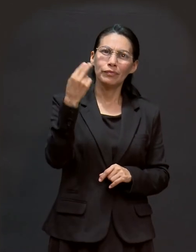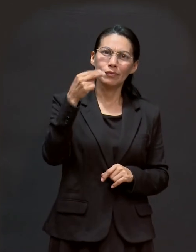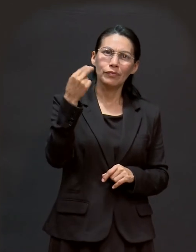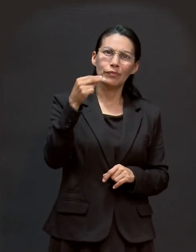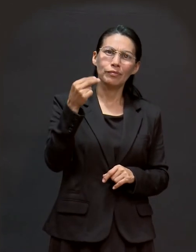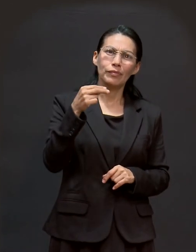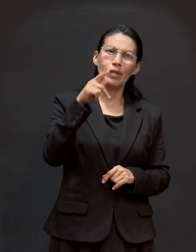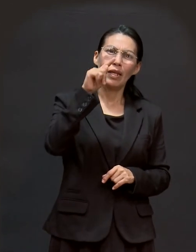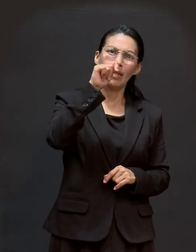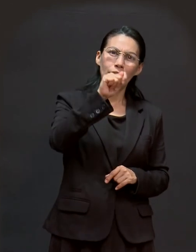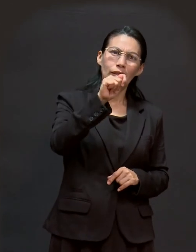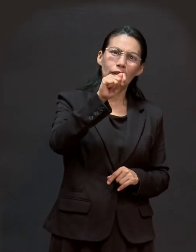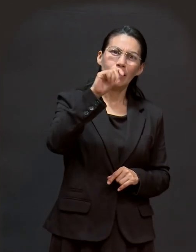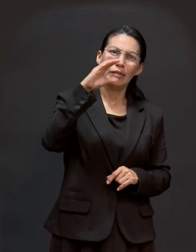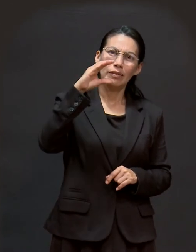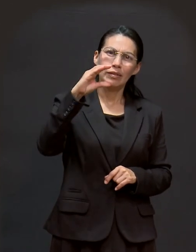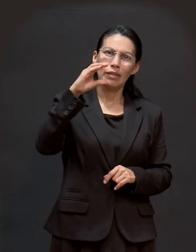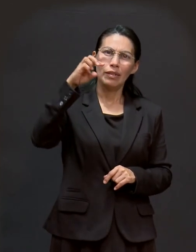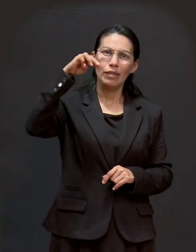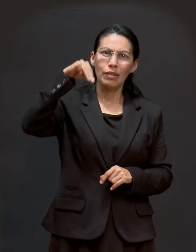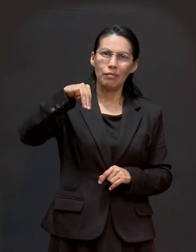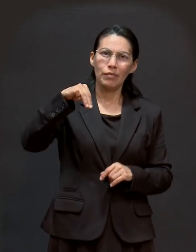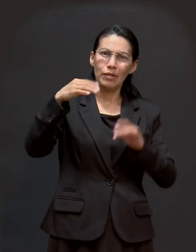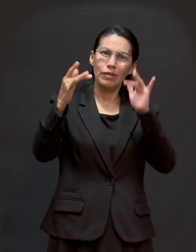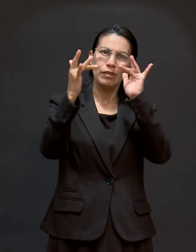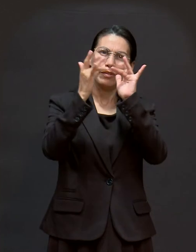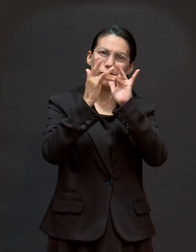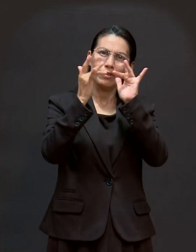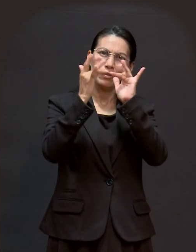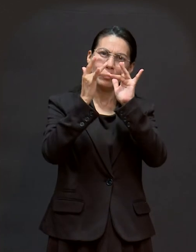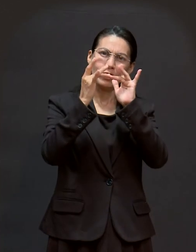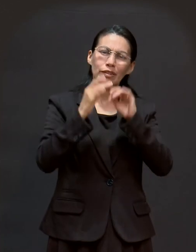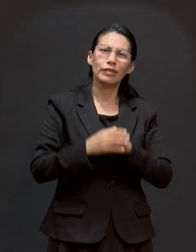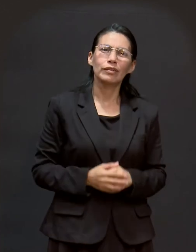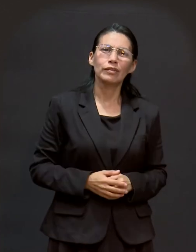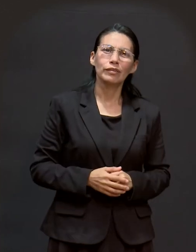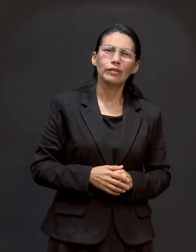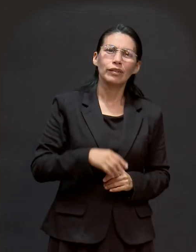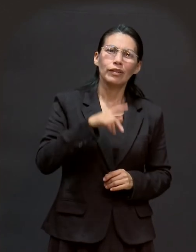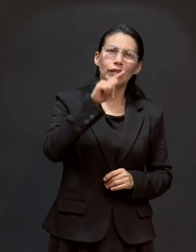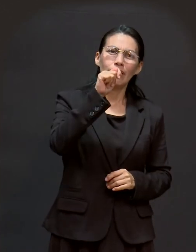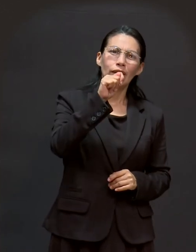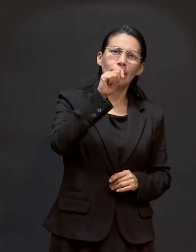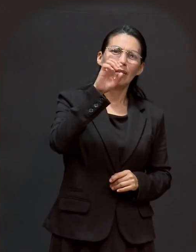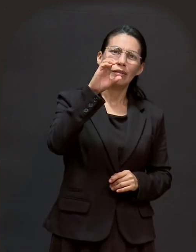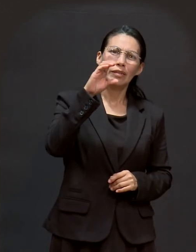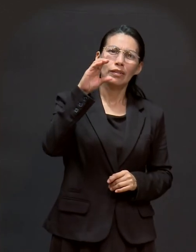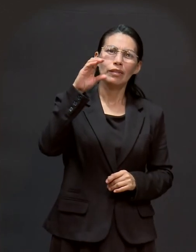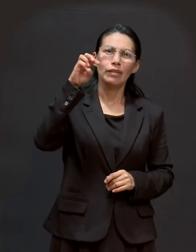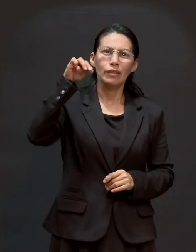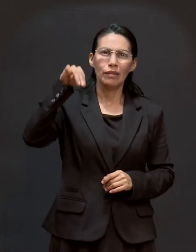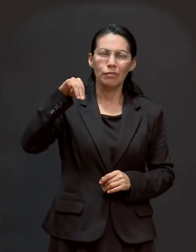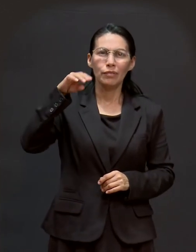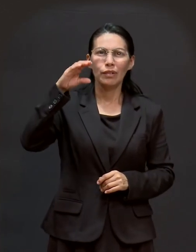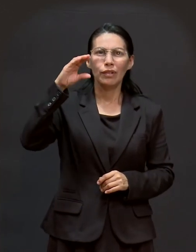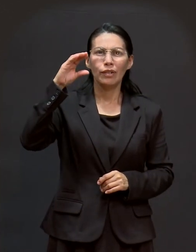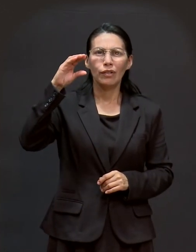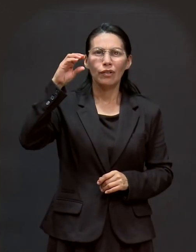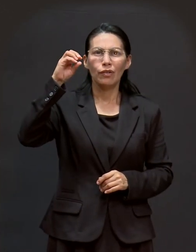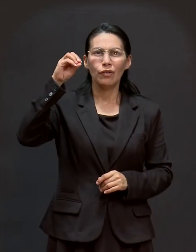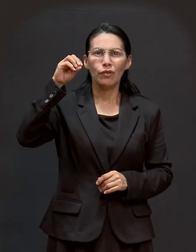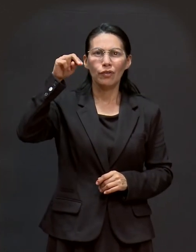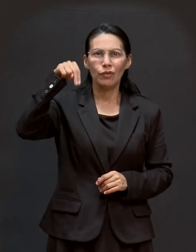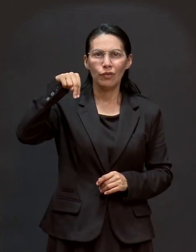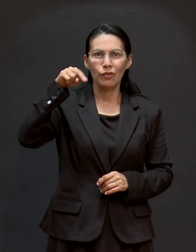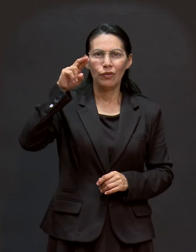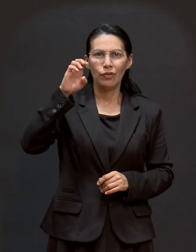hay una aplicación que se llama p c m connect y te la puedes bajar y te va a ubicar donde